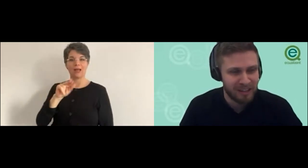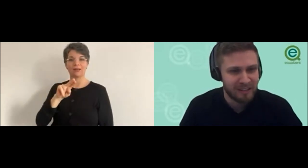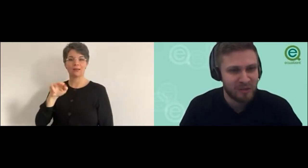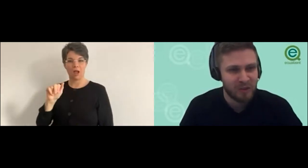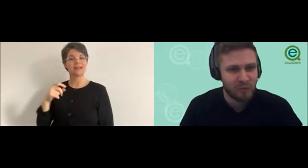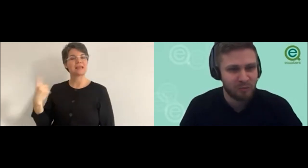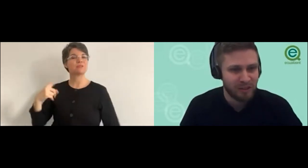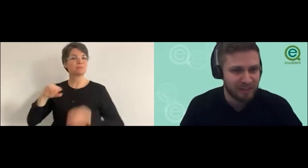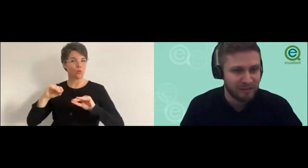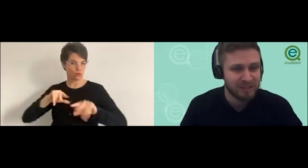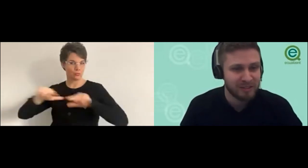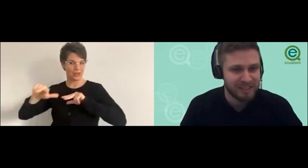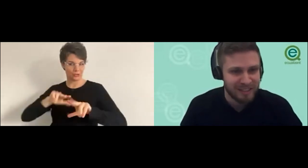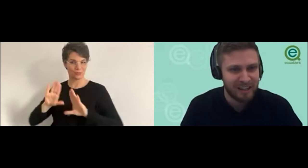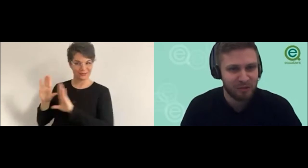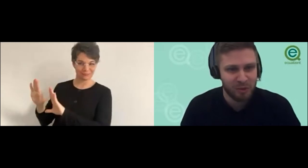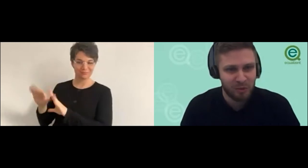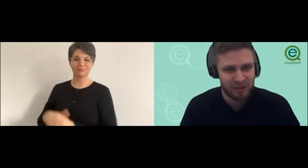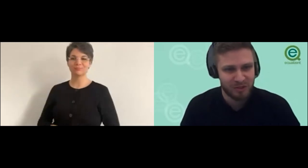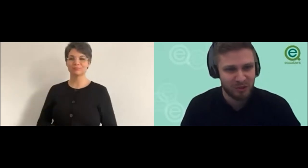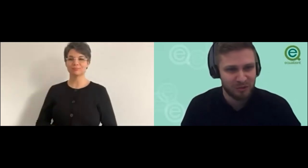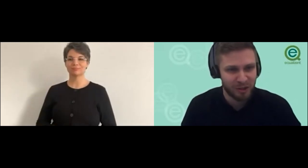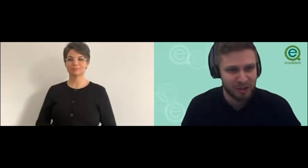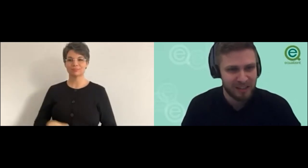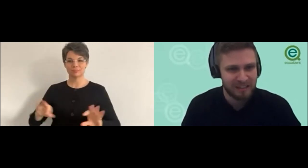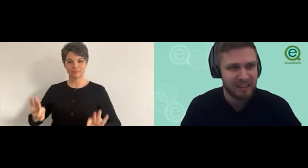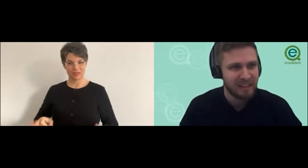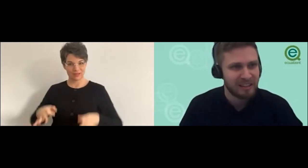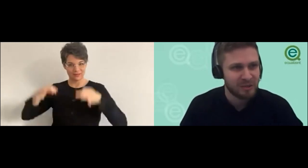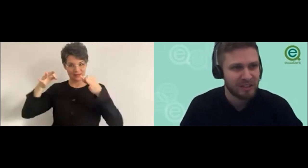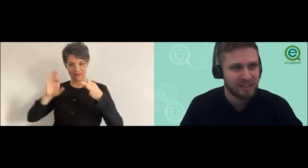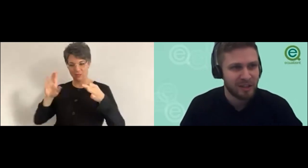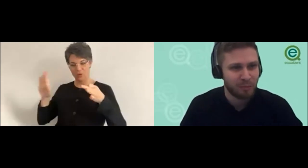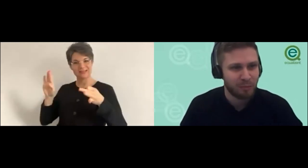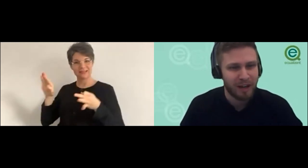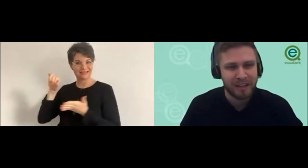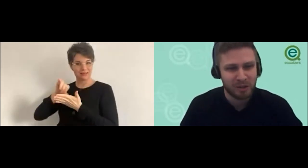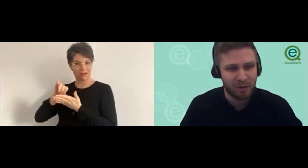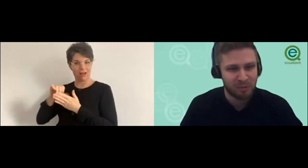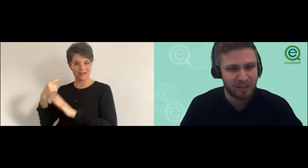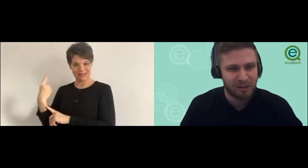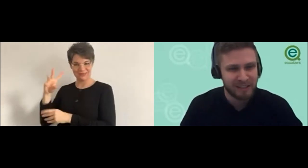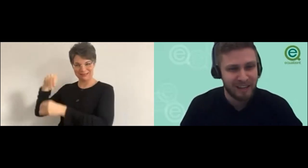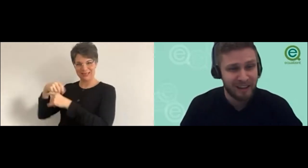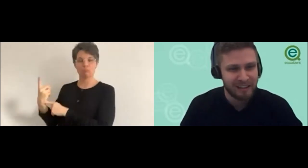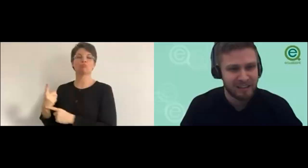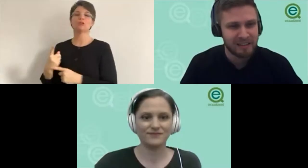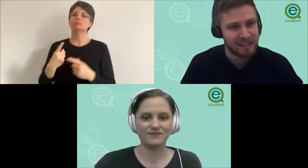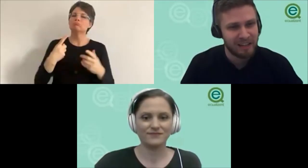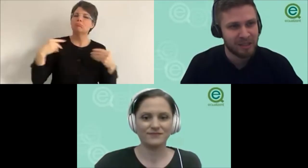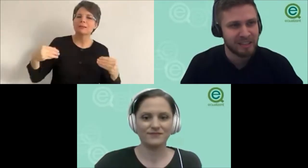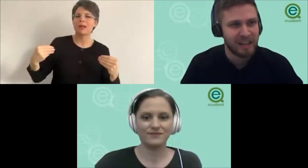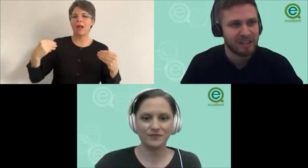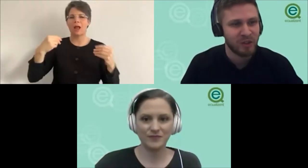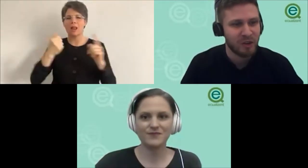bei der in der Zentrale von der College and Social Franchise, die uns jetzt praktische Beispiele, Materialien,